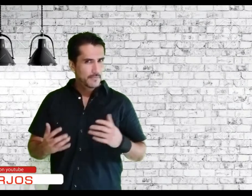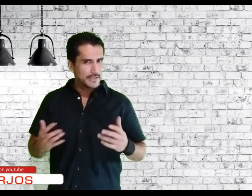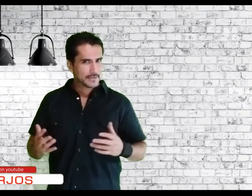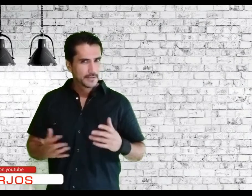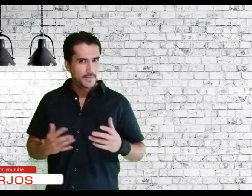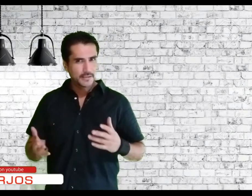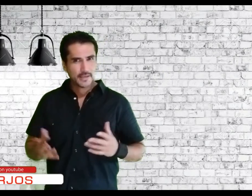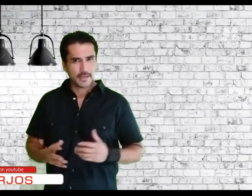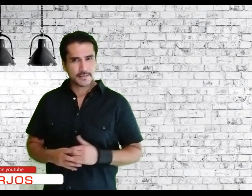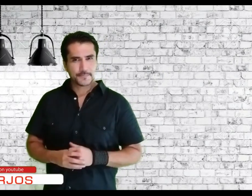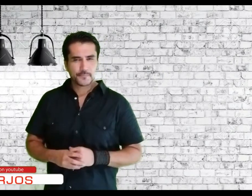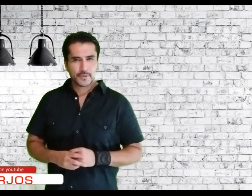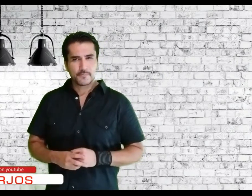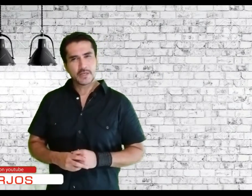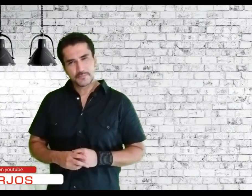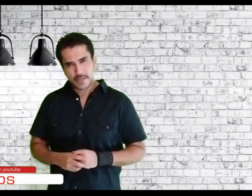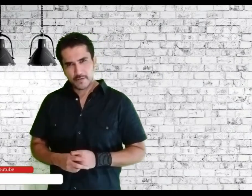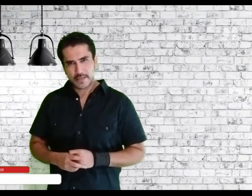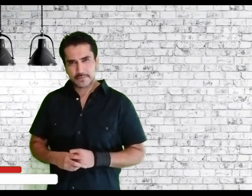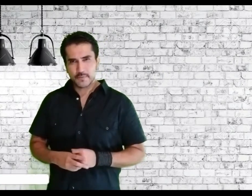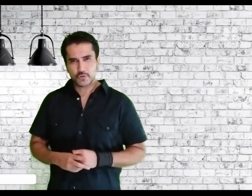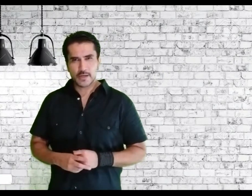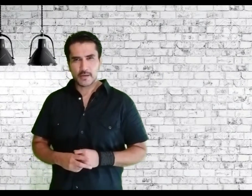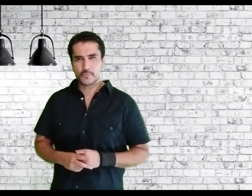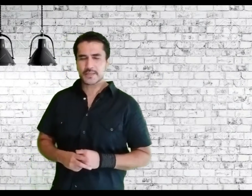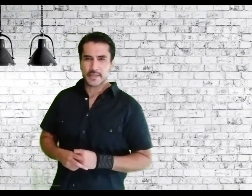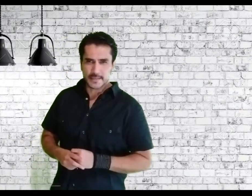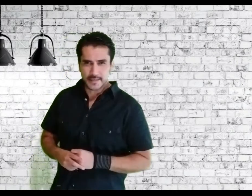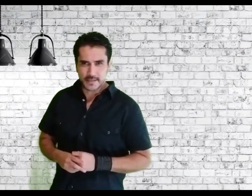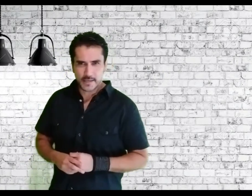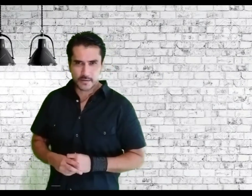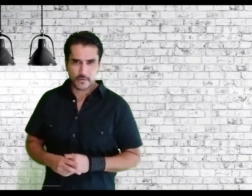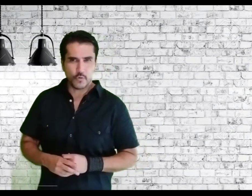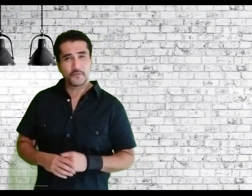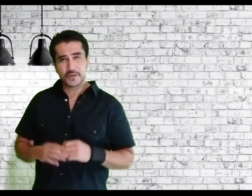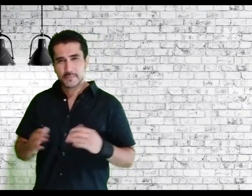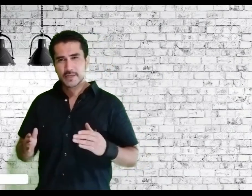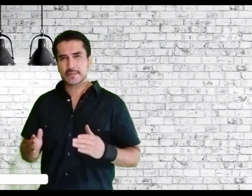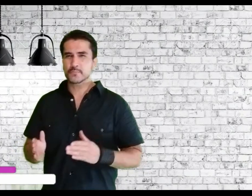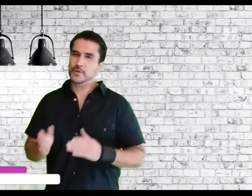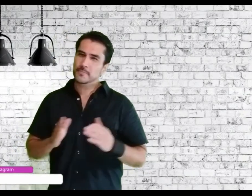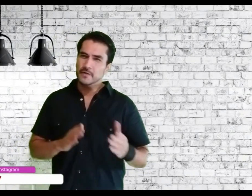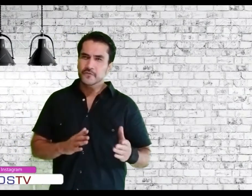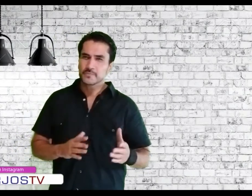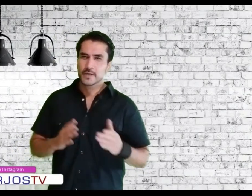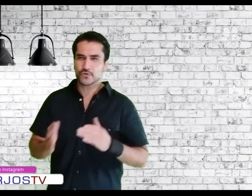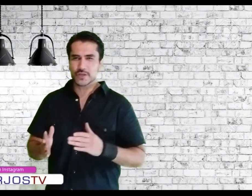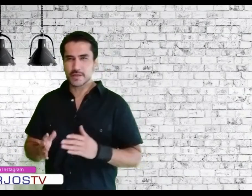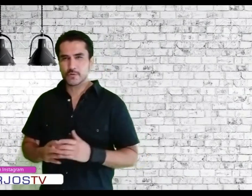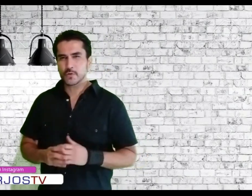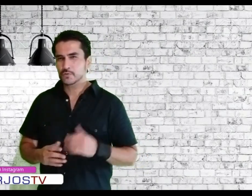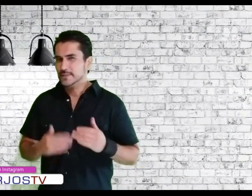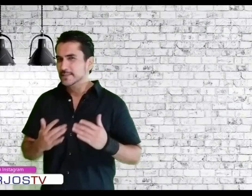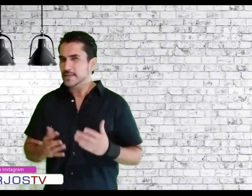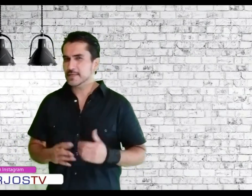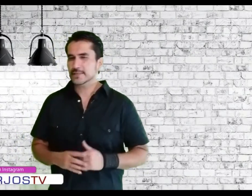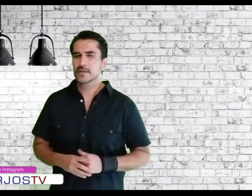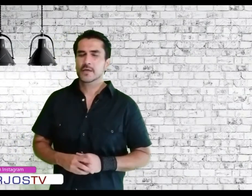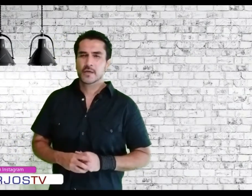más temáticas, más palabras. Vamos a comenzar a asignar o a firmar, se le puede llamar firmar o asignar cuando hace señas.